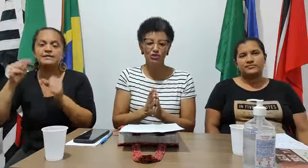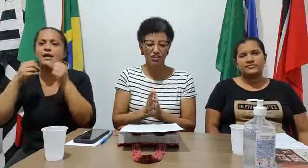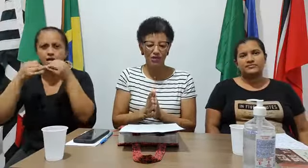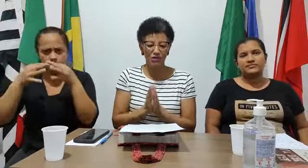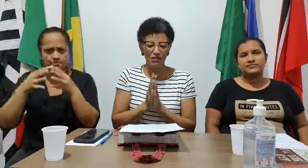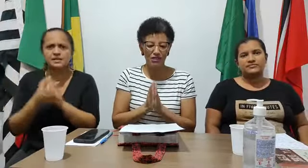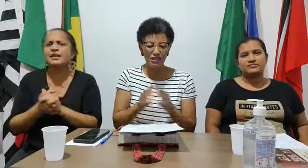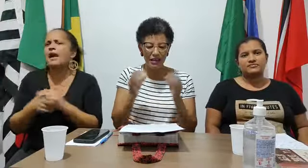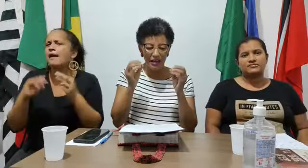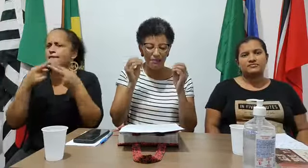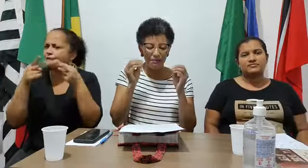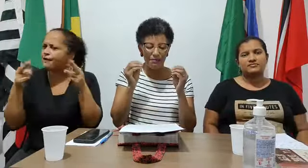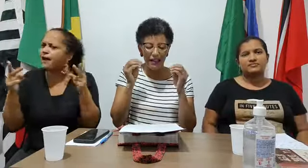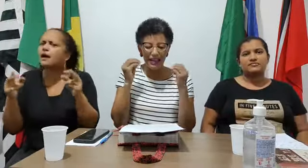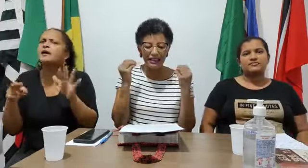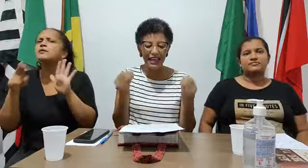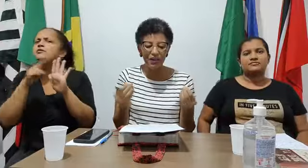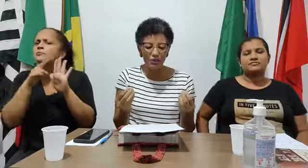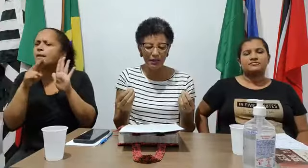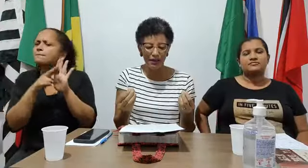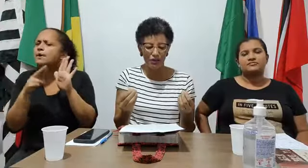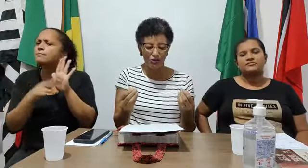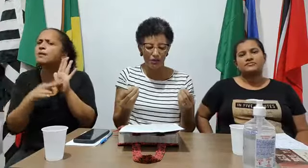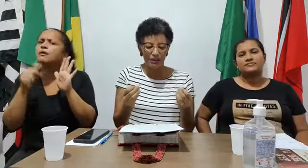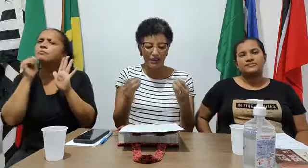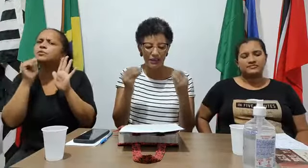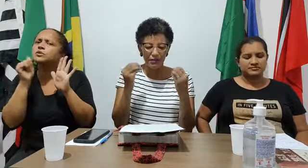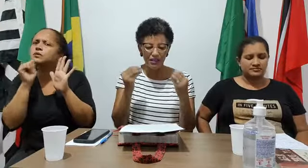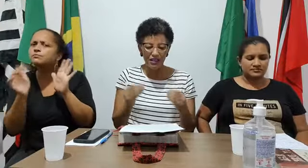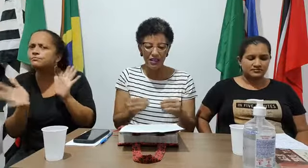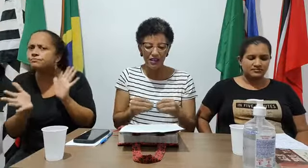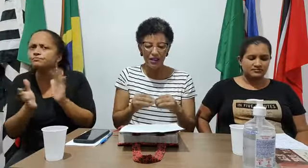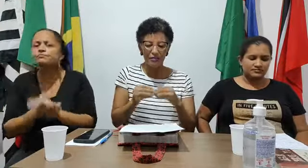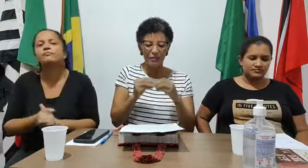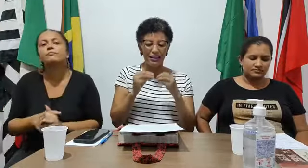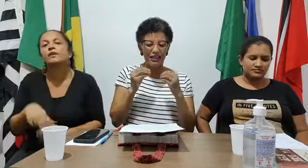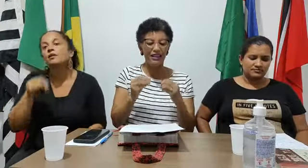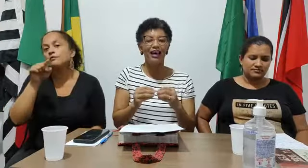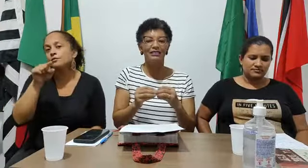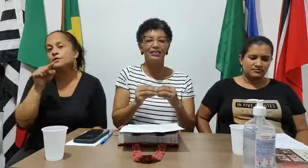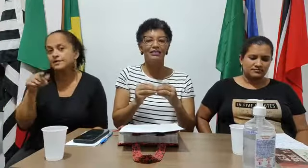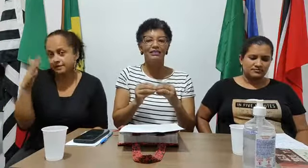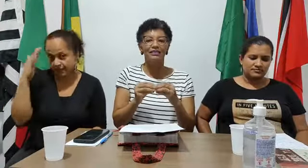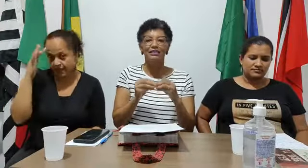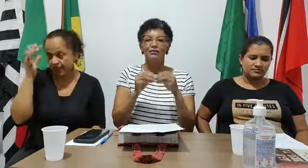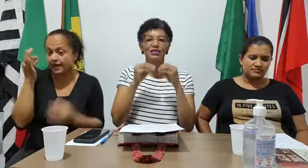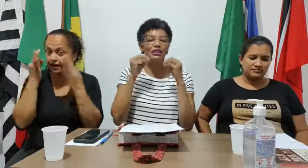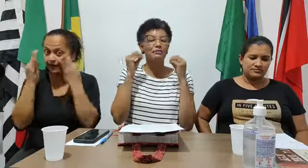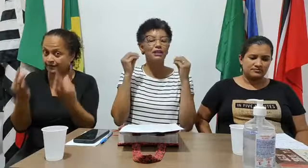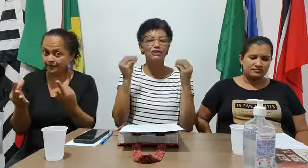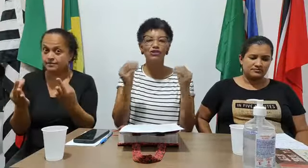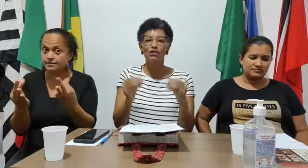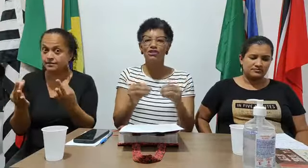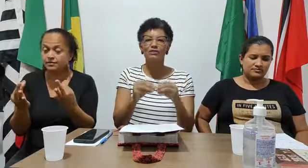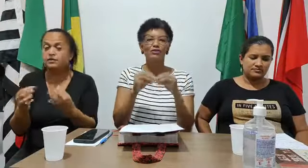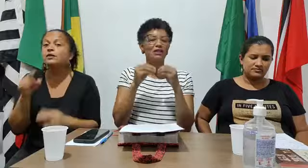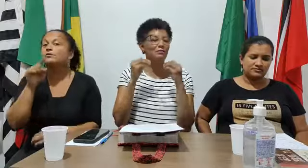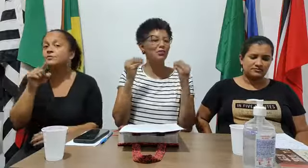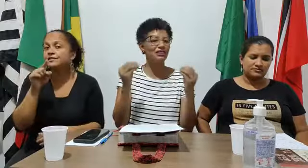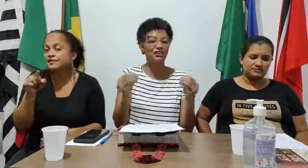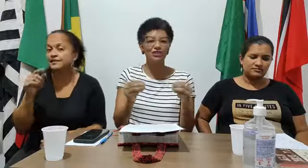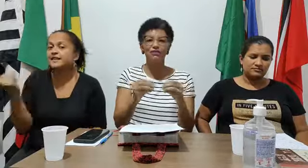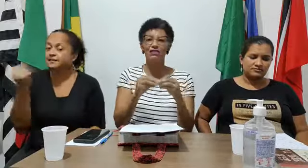de Jesus Cristo, que você atente para isso, que você foi criada, você é preciosa,